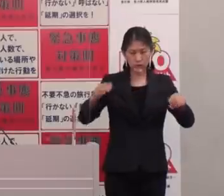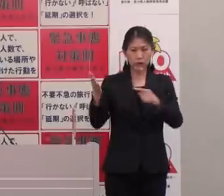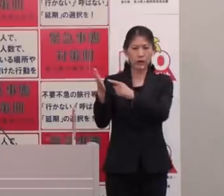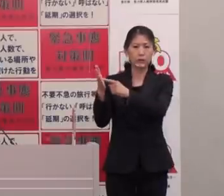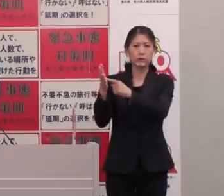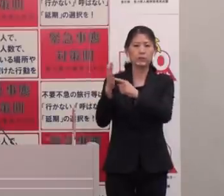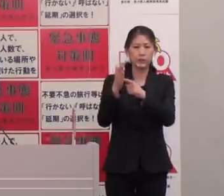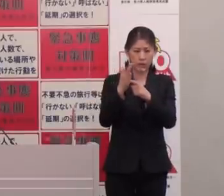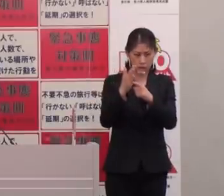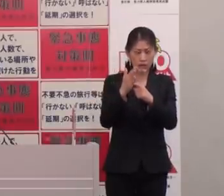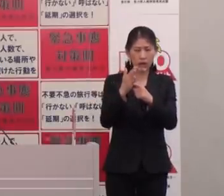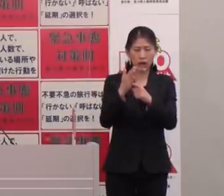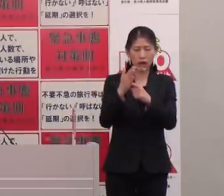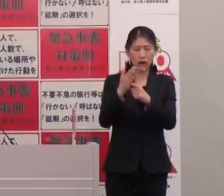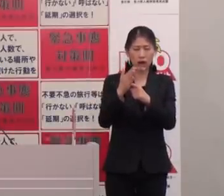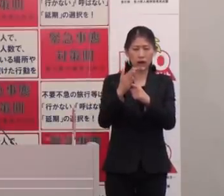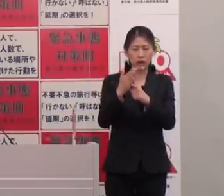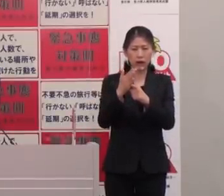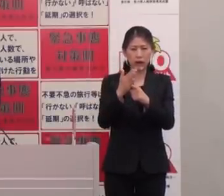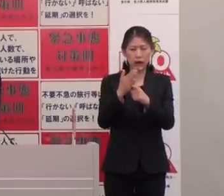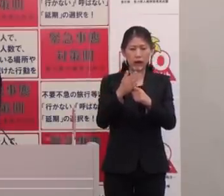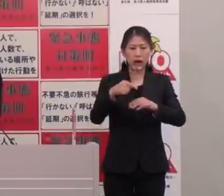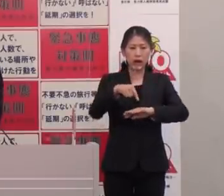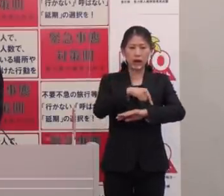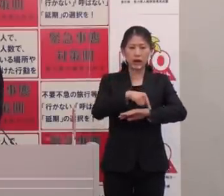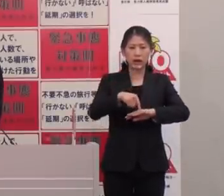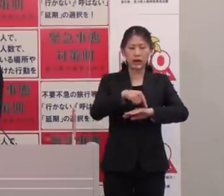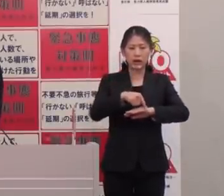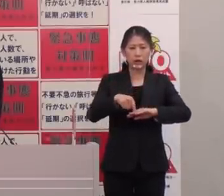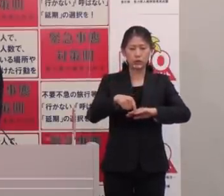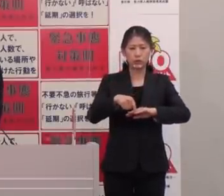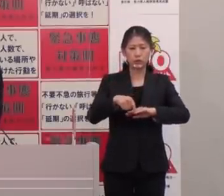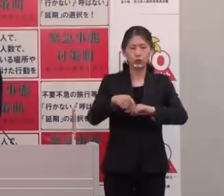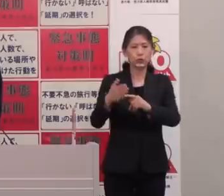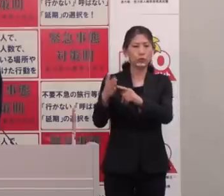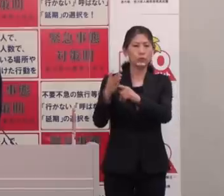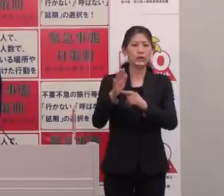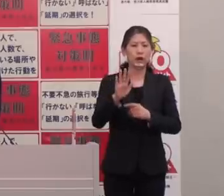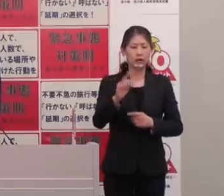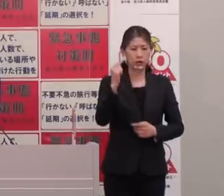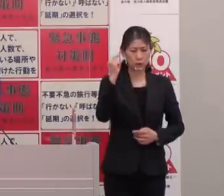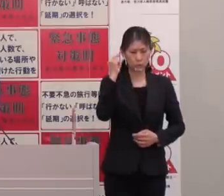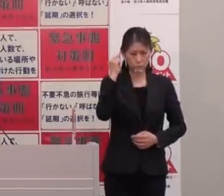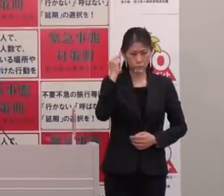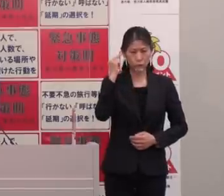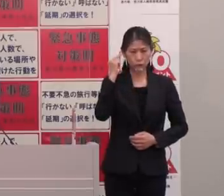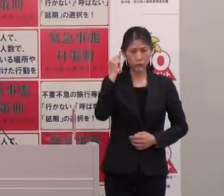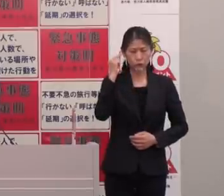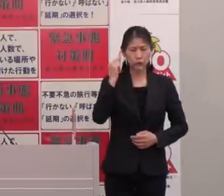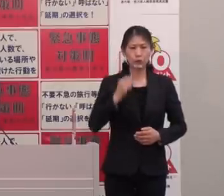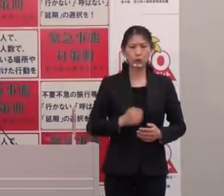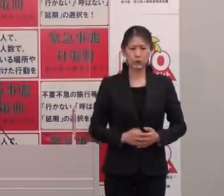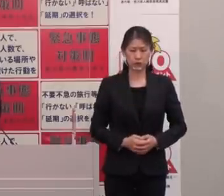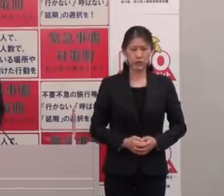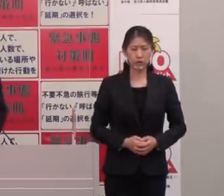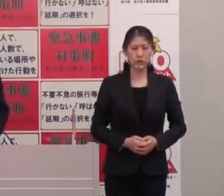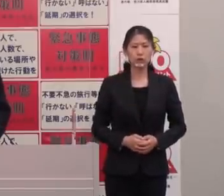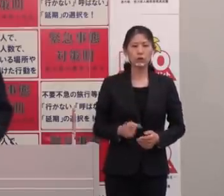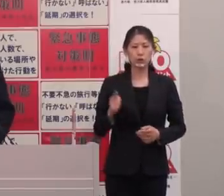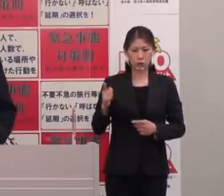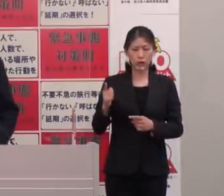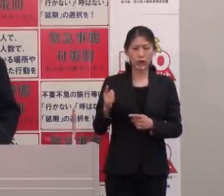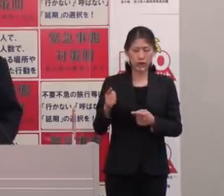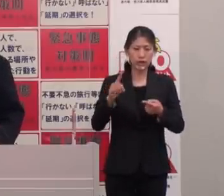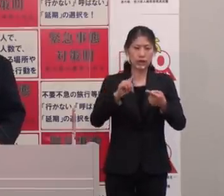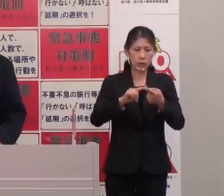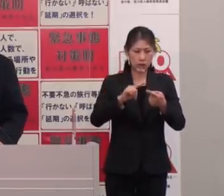ていうのを作り直すようにこう各都道府県に指示が出て、で香川県もそれに伴ってこの234床っていう形まで